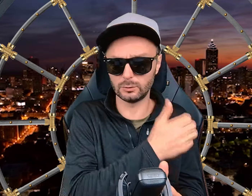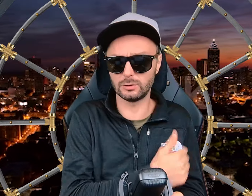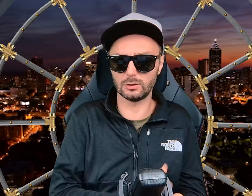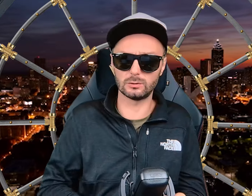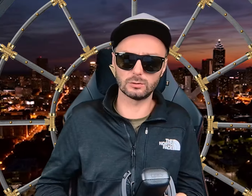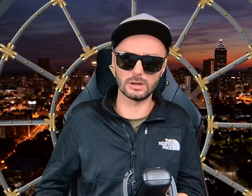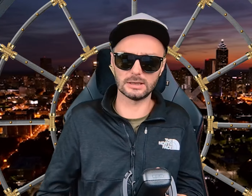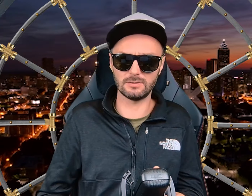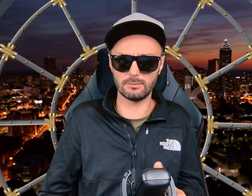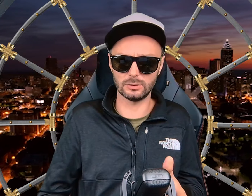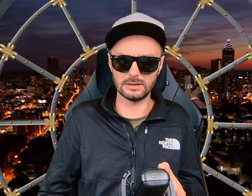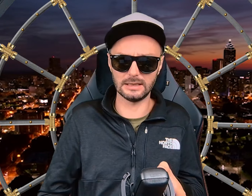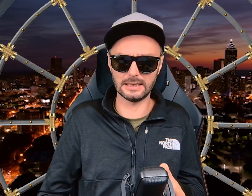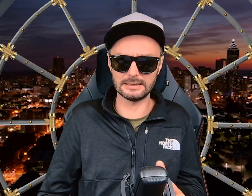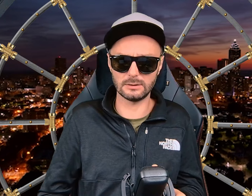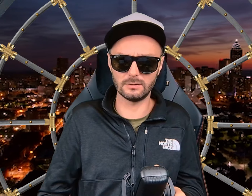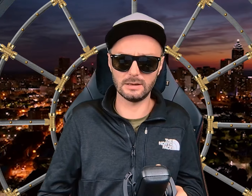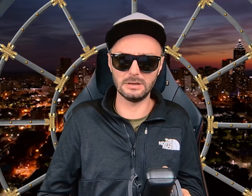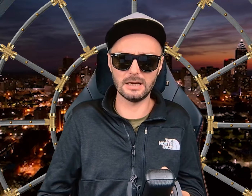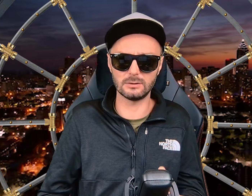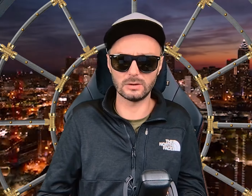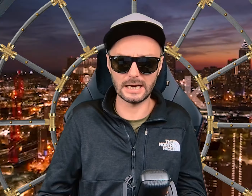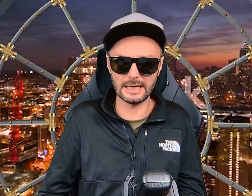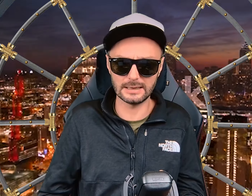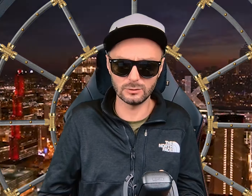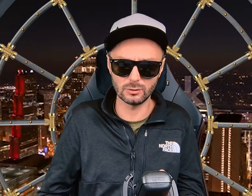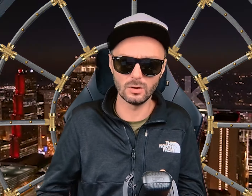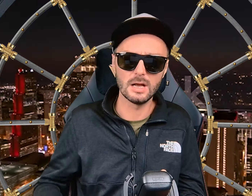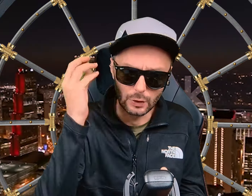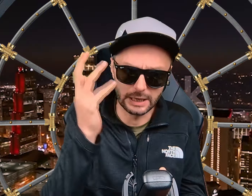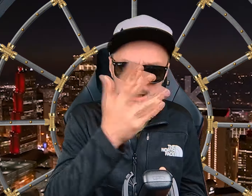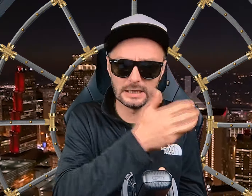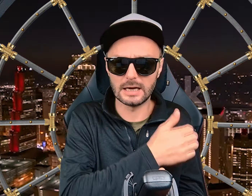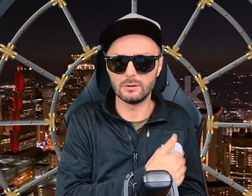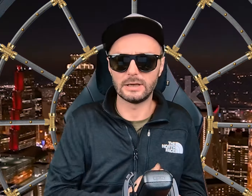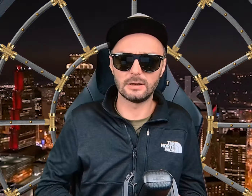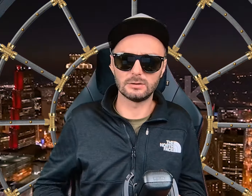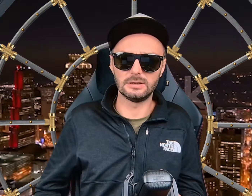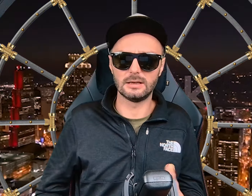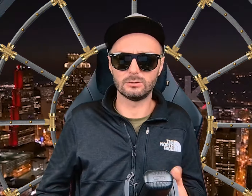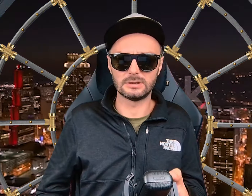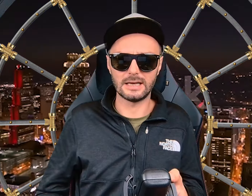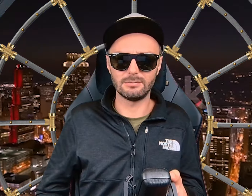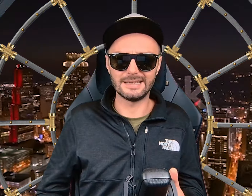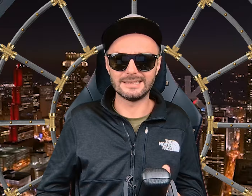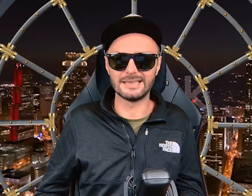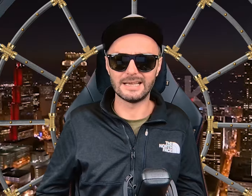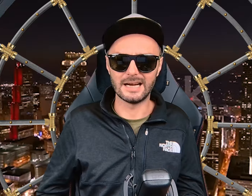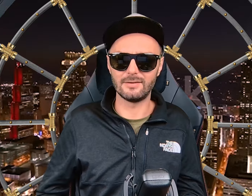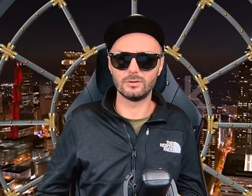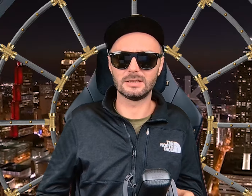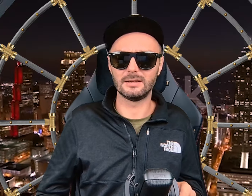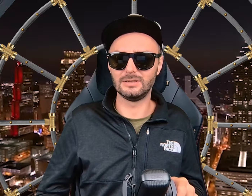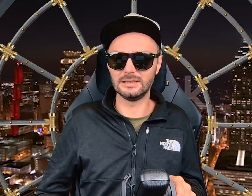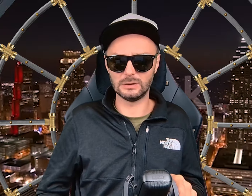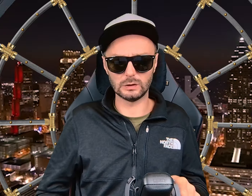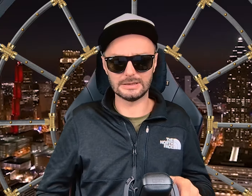tužijocu tužilaštva Bosne i Hercegovine Milanku Kajganću o negiranju genocida u Srebrenci na javnoj televiziji od